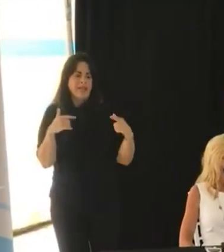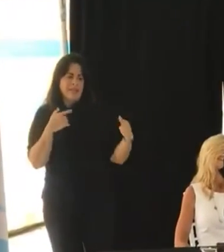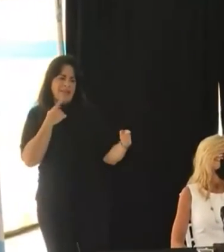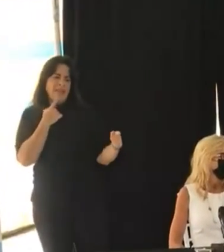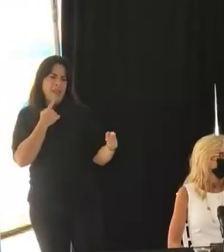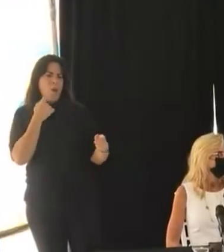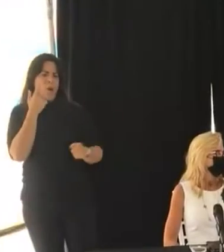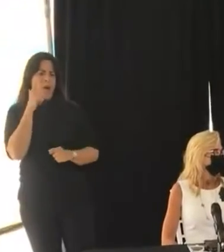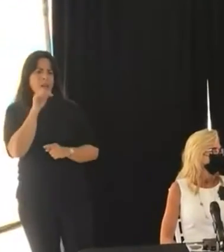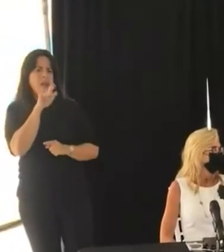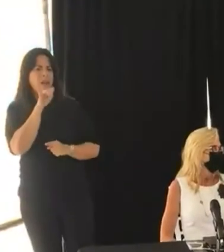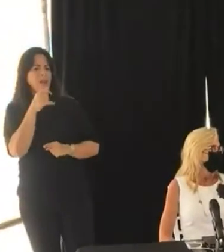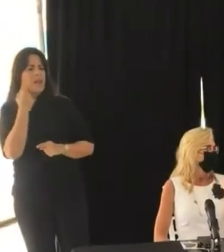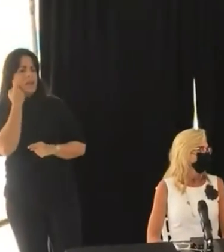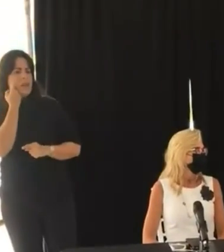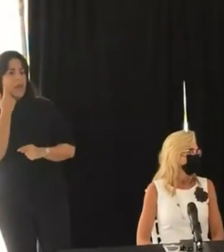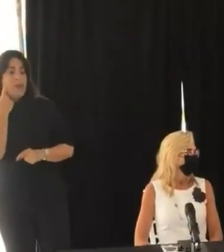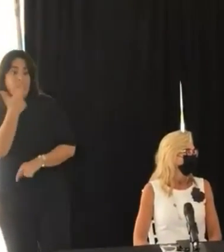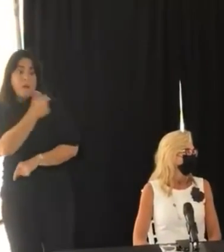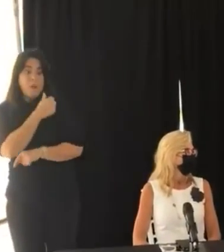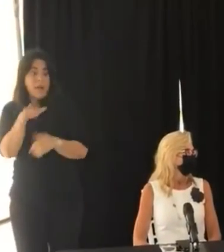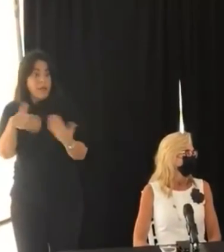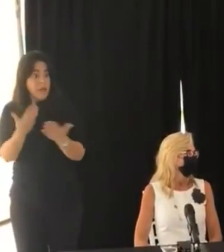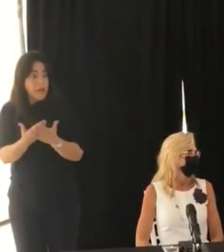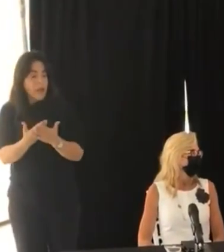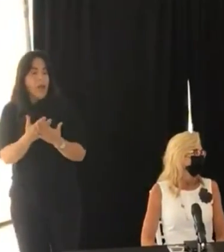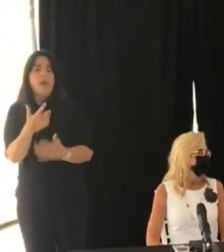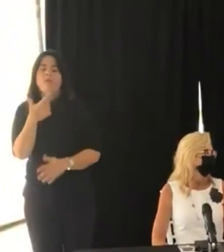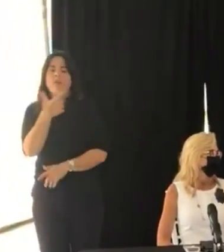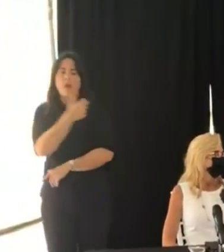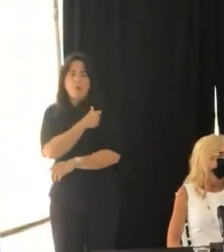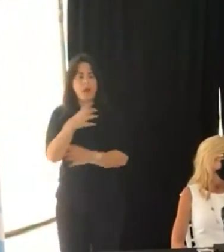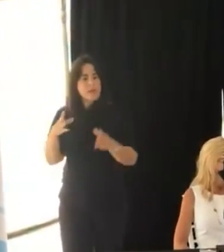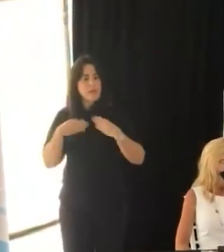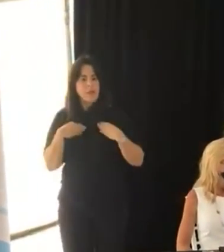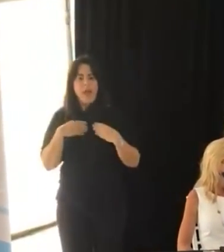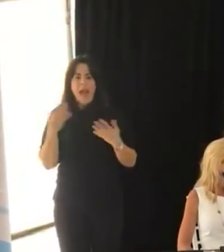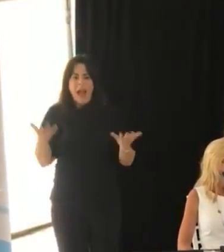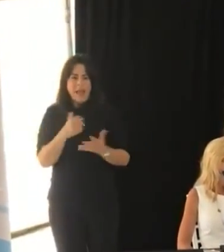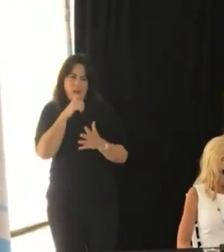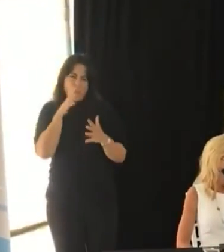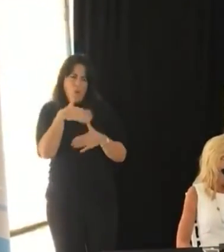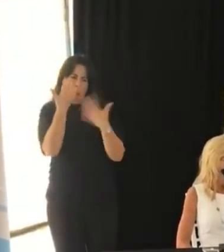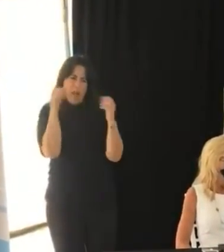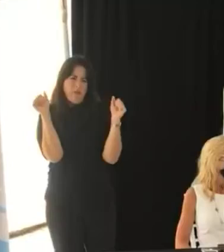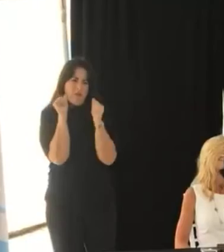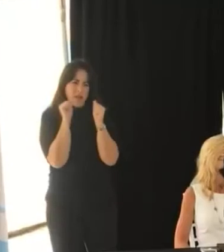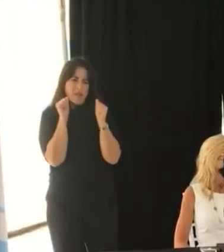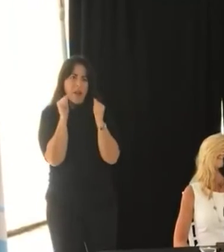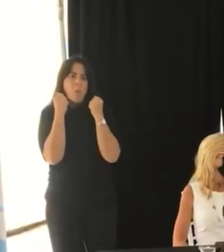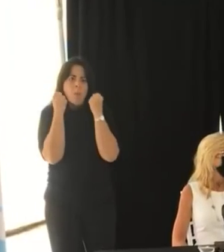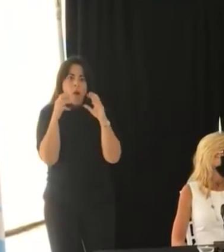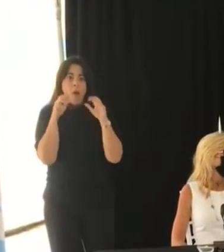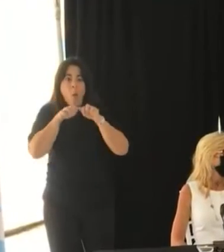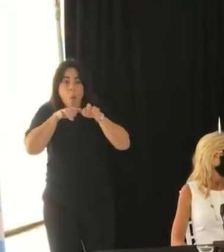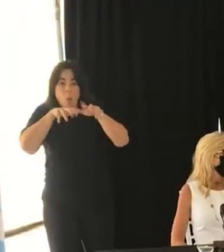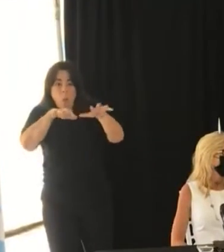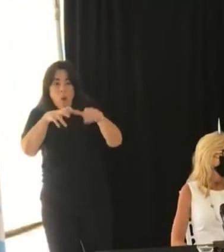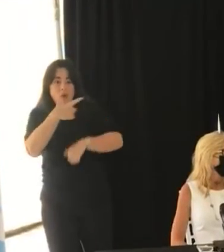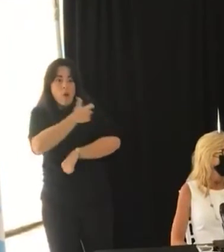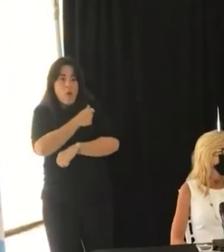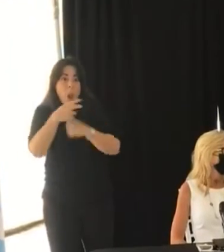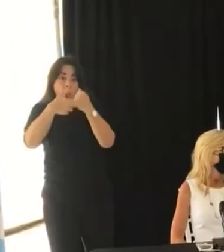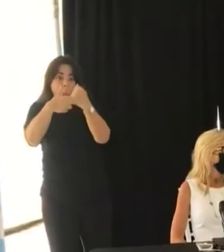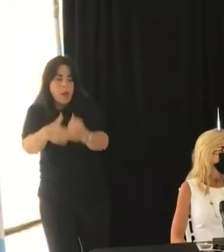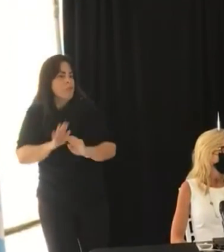ahorita, aquí vacuna que llega, vacuna que se pone. Aquí no hay freezer lleno de vacunas. Eso es lo que yo quiero que la gente entienda. O sea, aquí no hay freezer